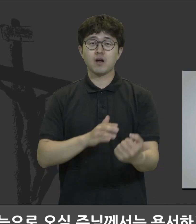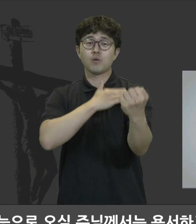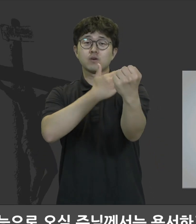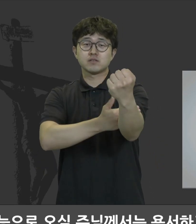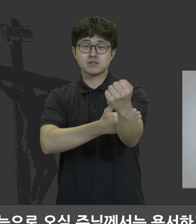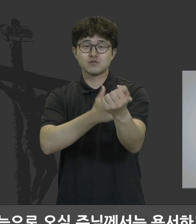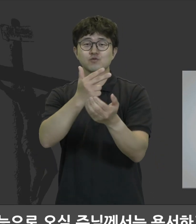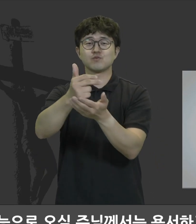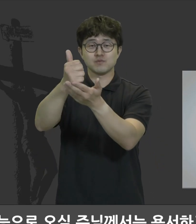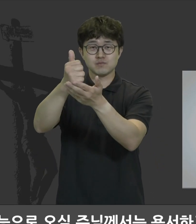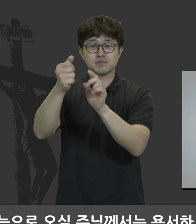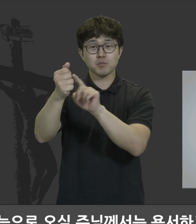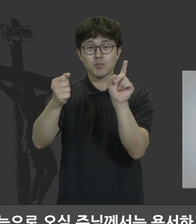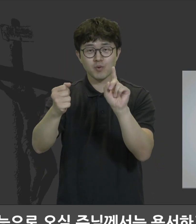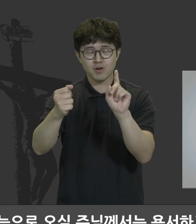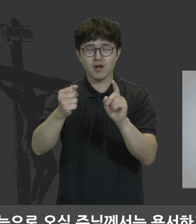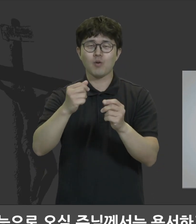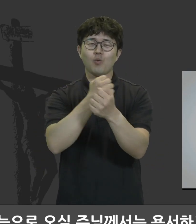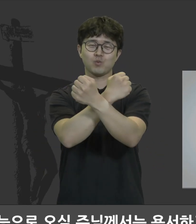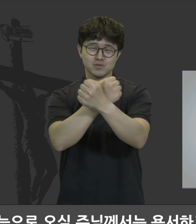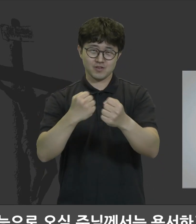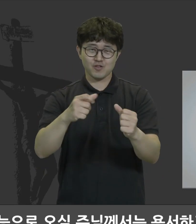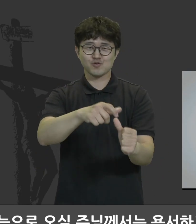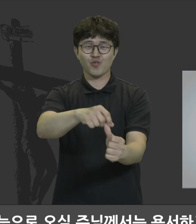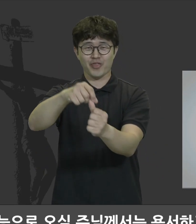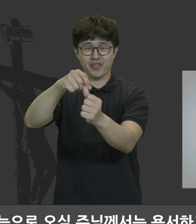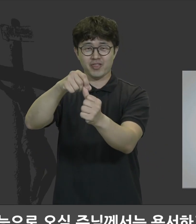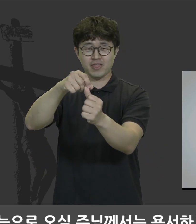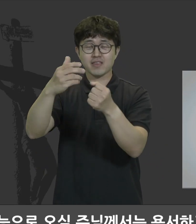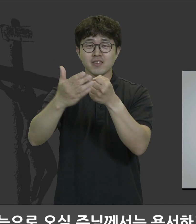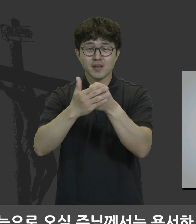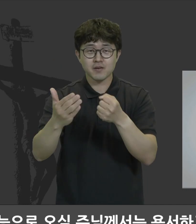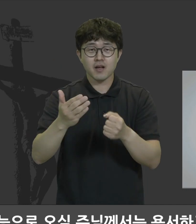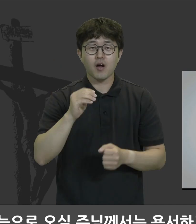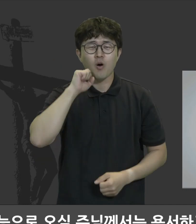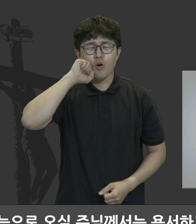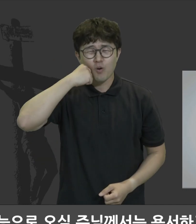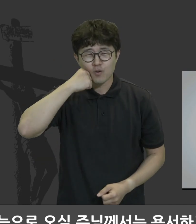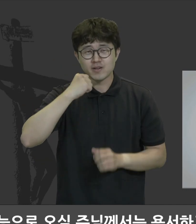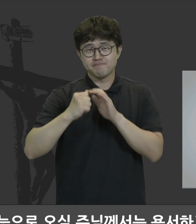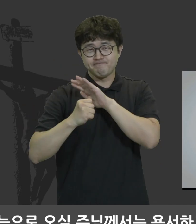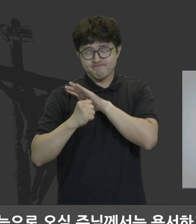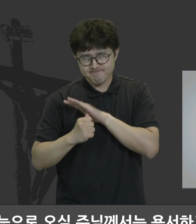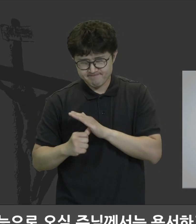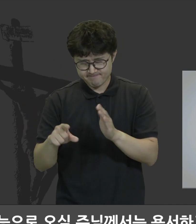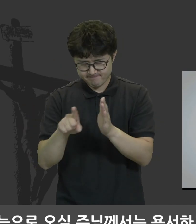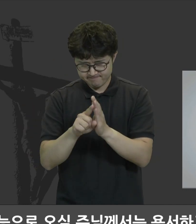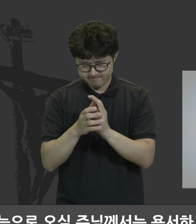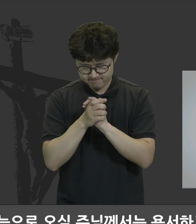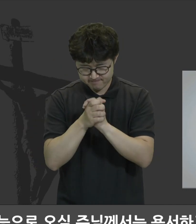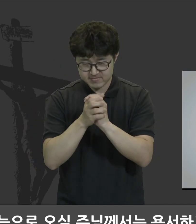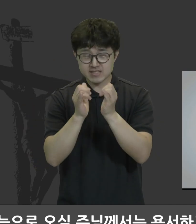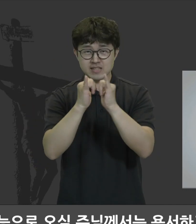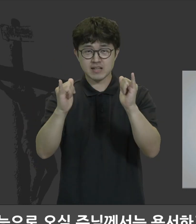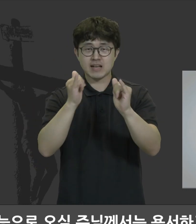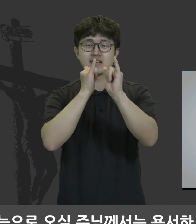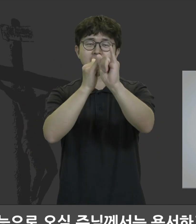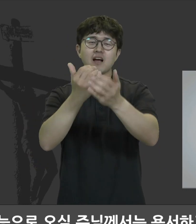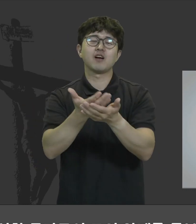주님께서는 용서하고 구원할 능력이 있으시며 어려운 때를 신실하게 견딘 자들에게 상을 주시고